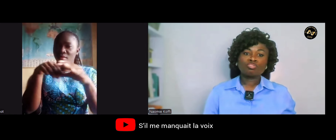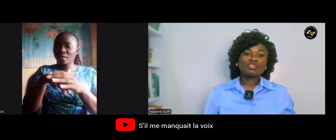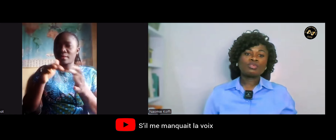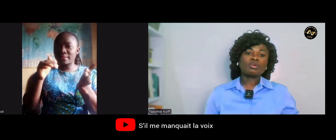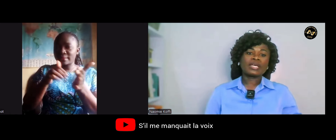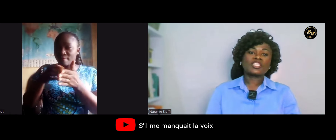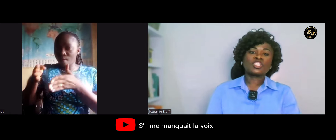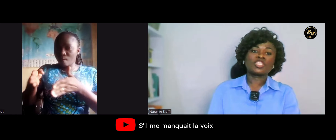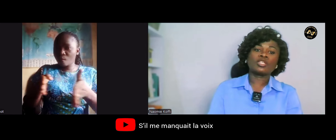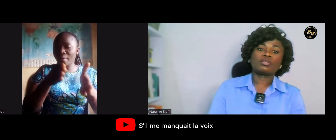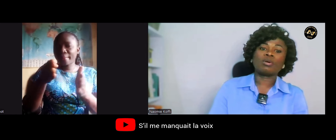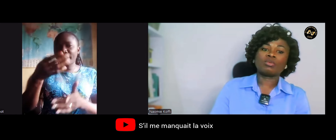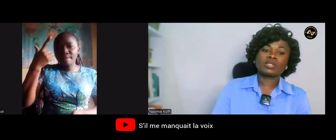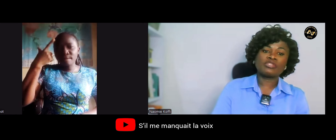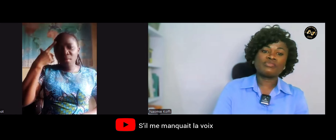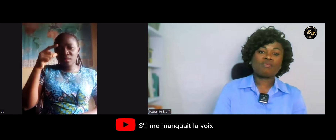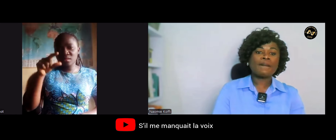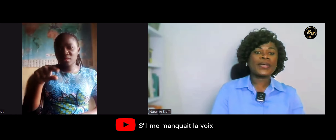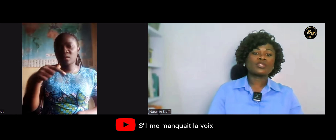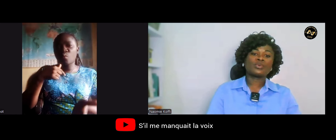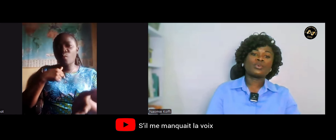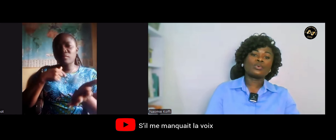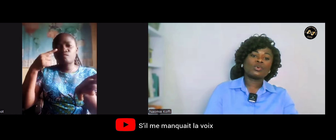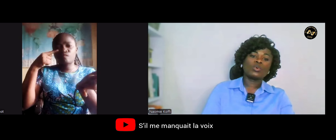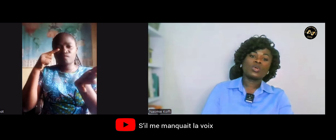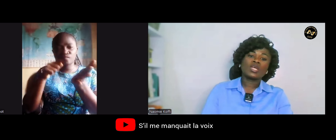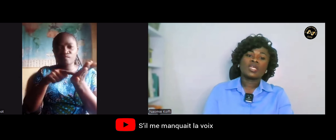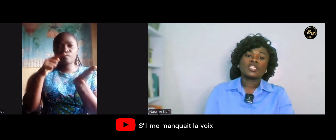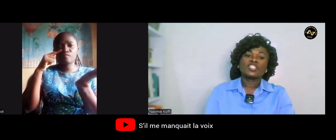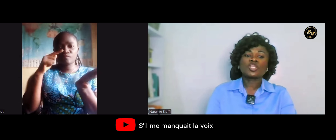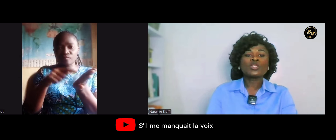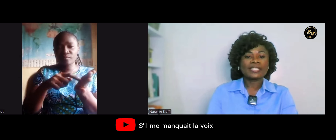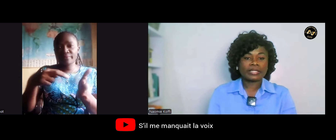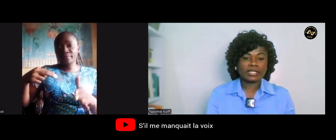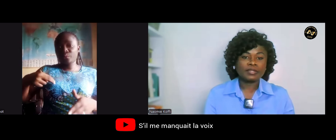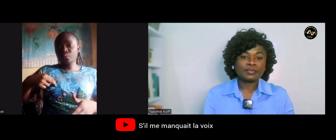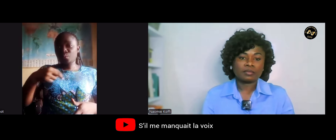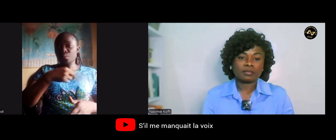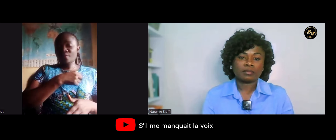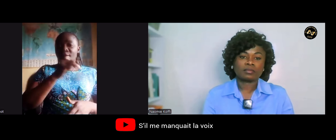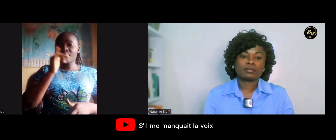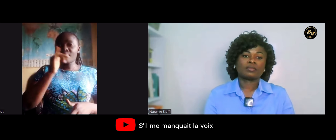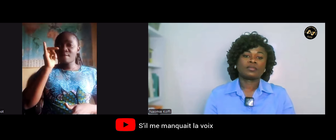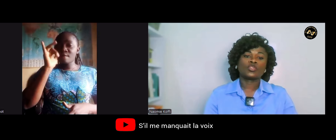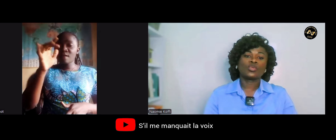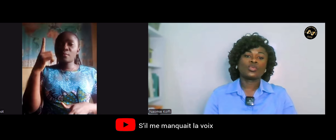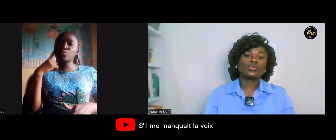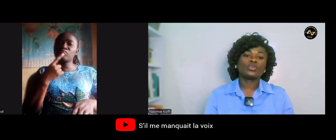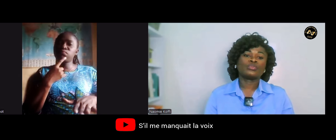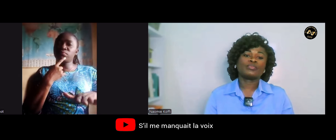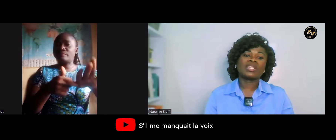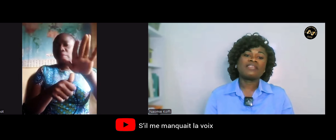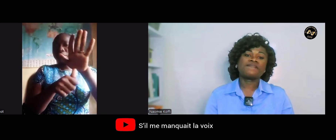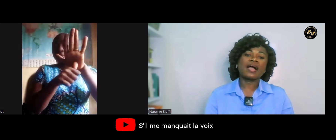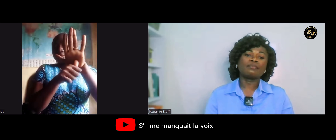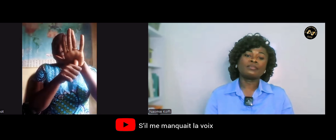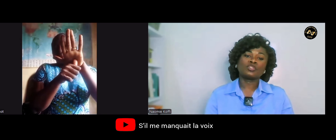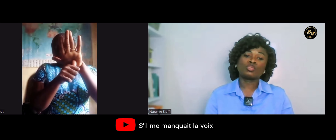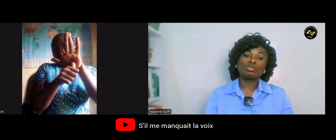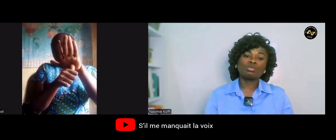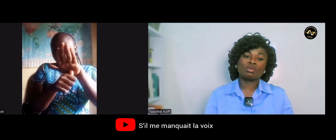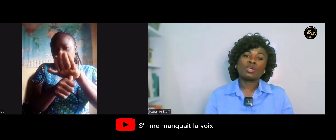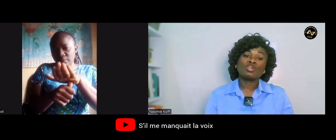Je me suis engagée dans cette voie parce que j'ai constaté que les